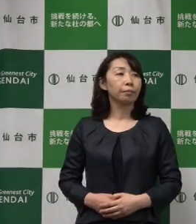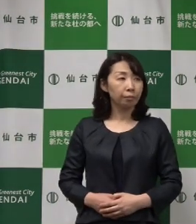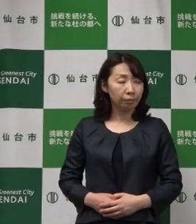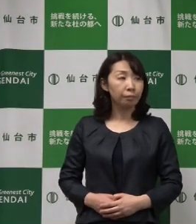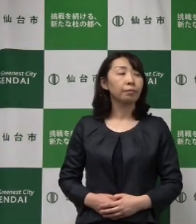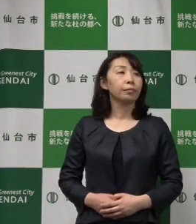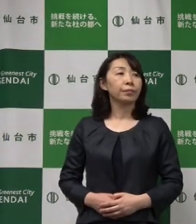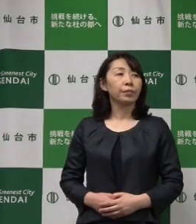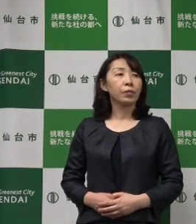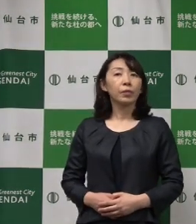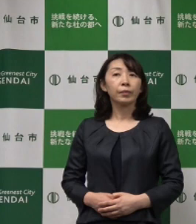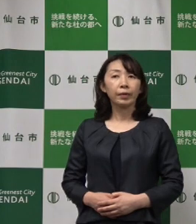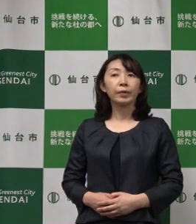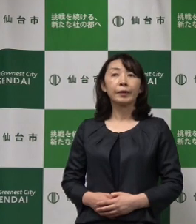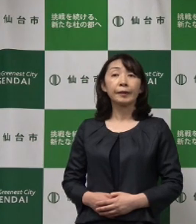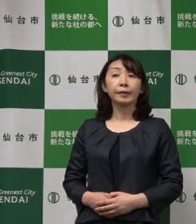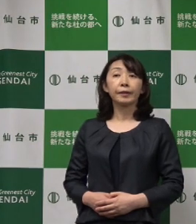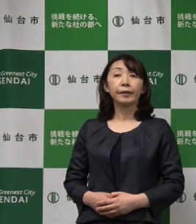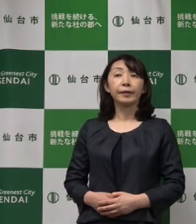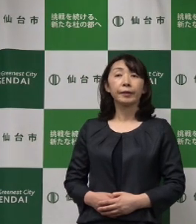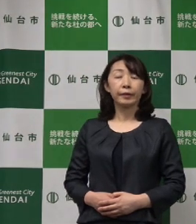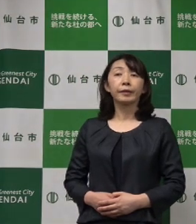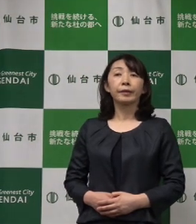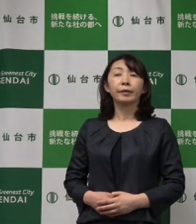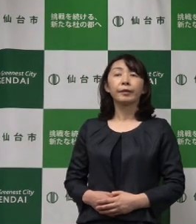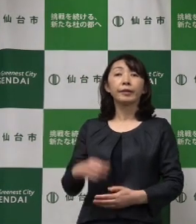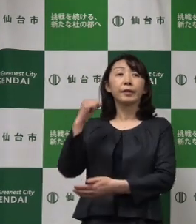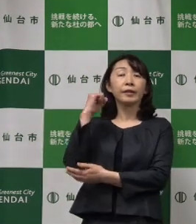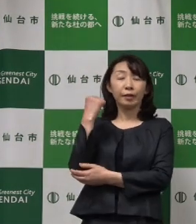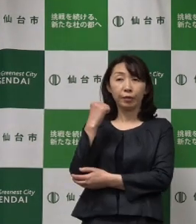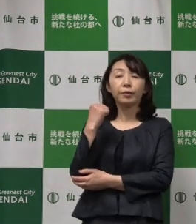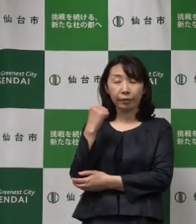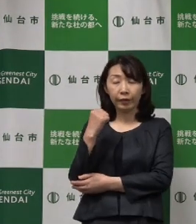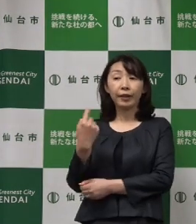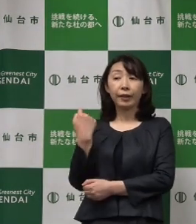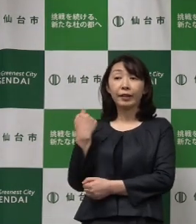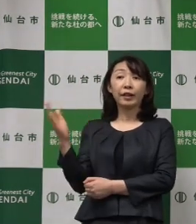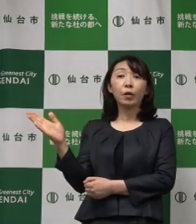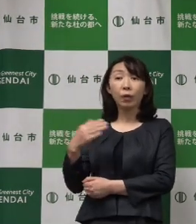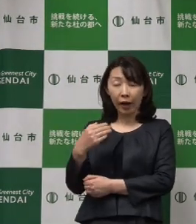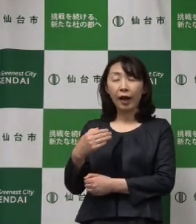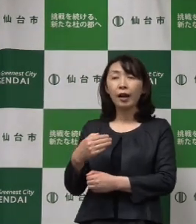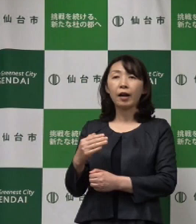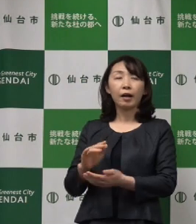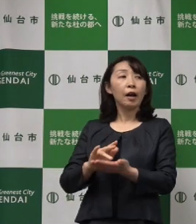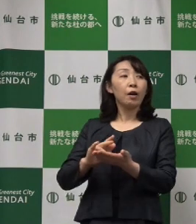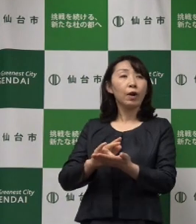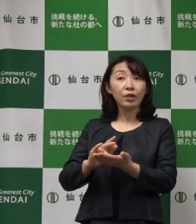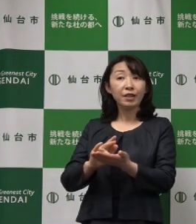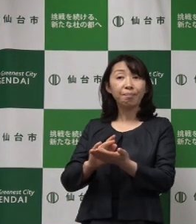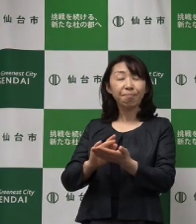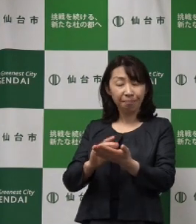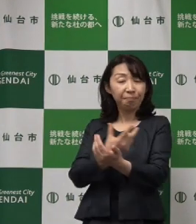さん、橋本さんと申します、はい、その昨日から始まりましたですね、ワクチンの個別接種についてお伺いしたいんですけれども、 個別接種、受付です ね、あ、受付です、はいはい、